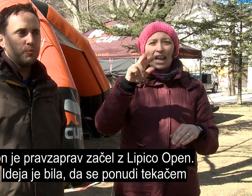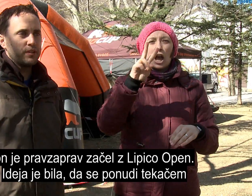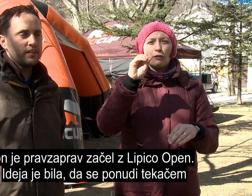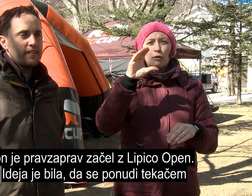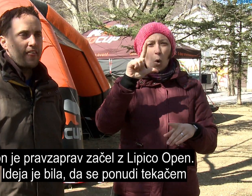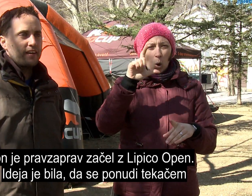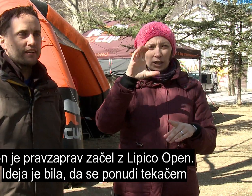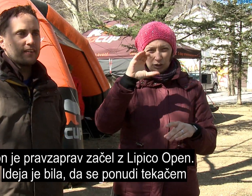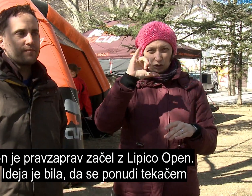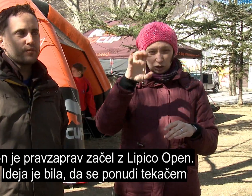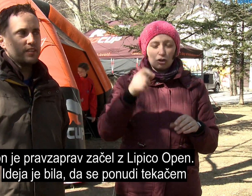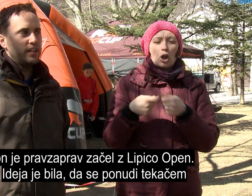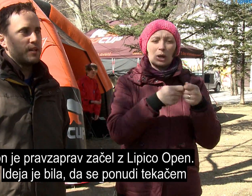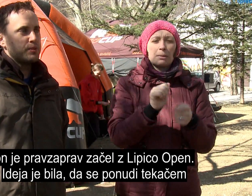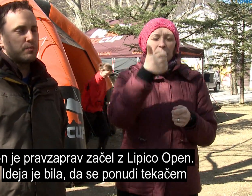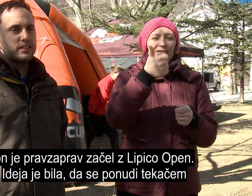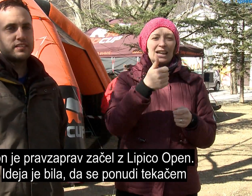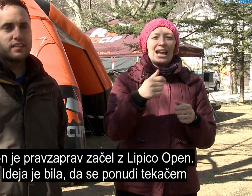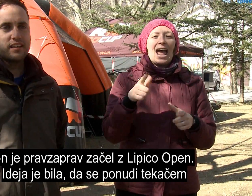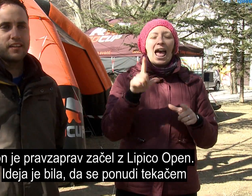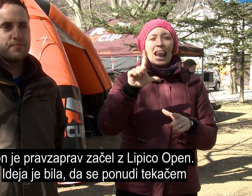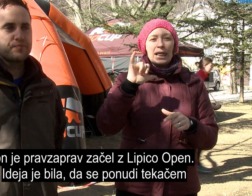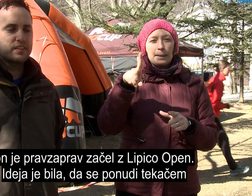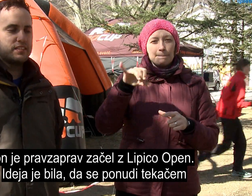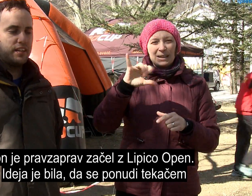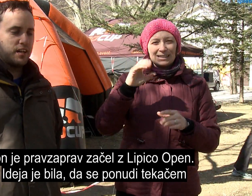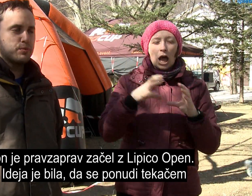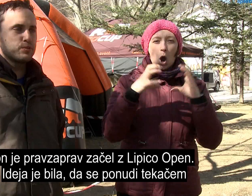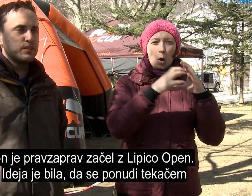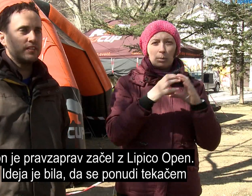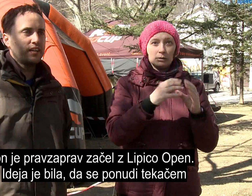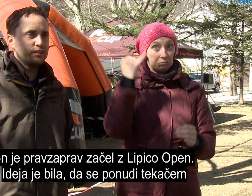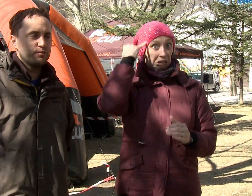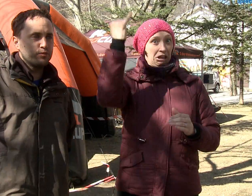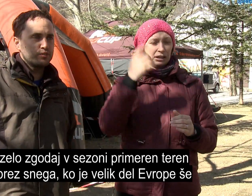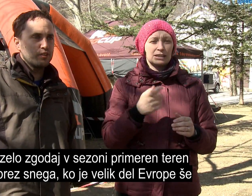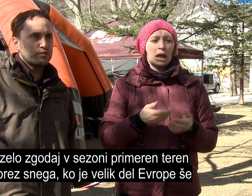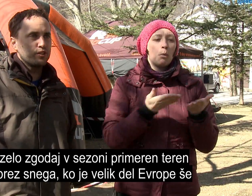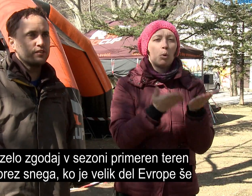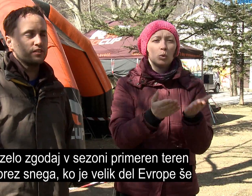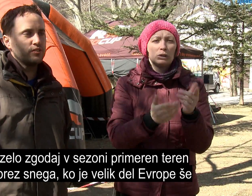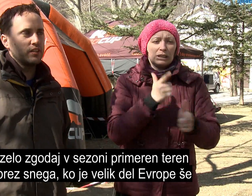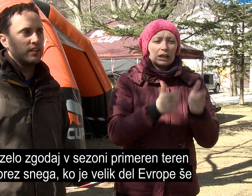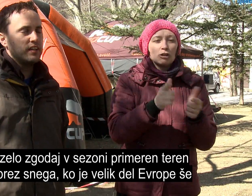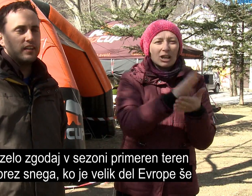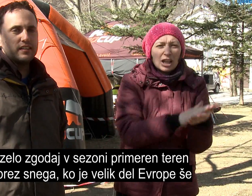Open. Ideja je pač bila, da se nekako ponudi tekačem zelo zgodaj v sezoni